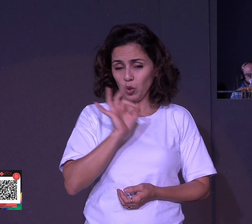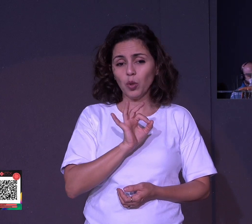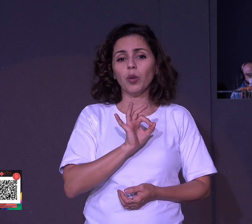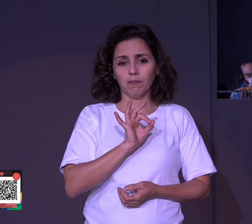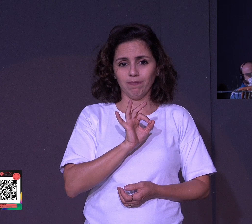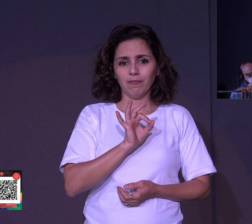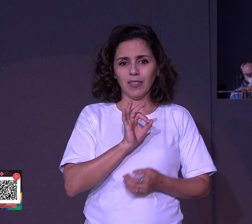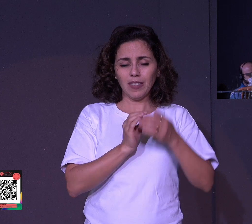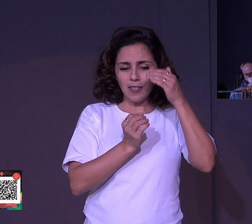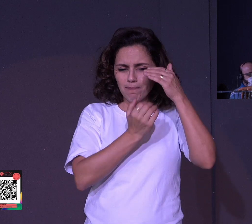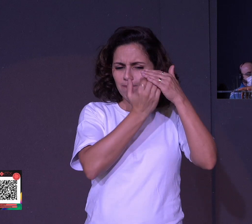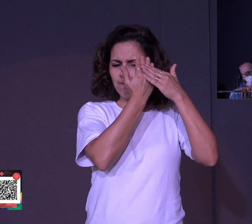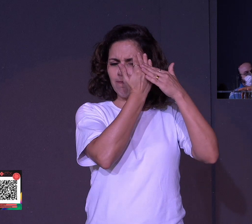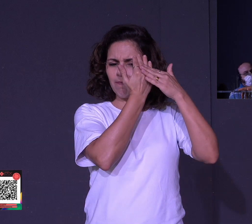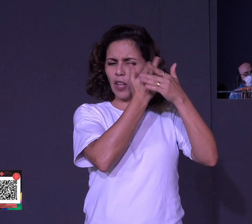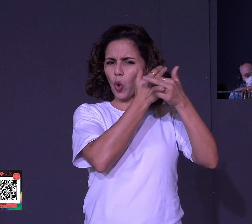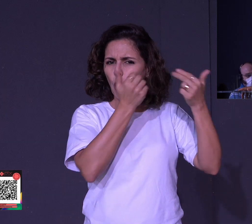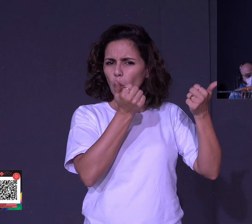acontecerão?